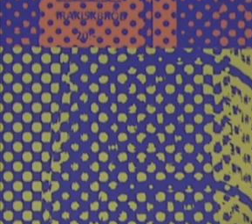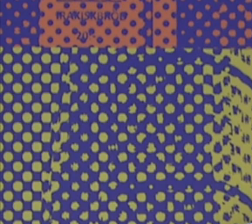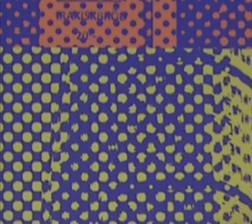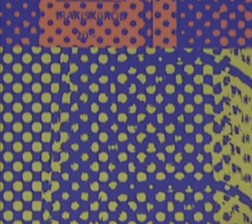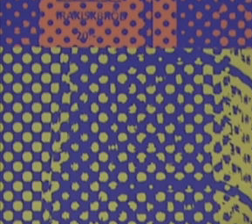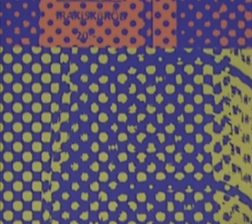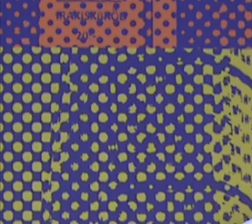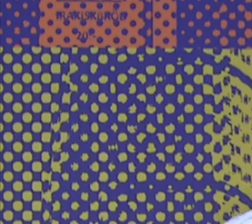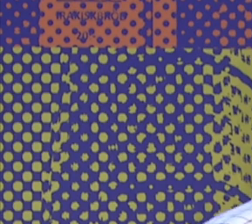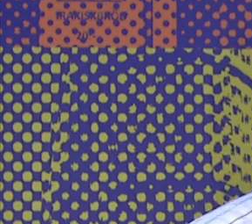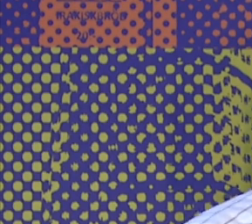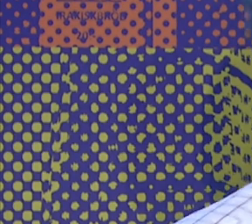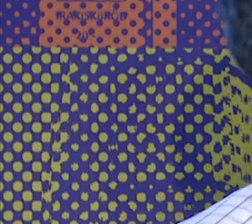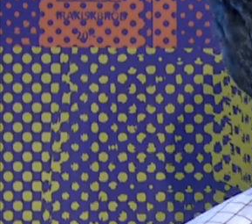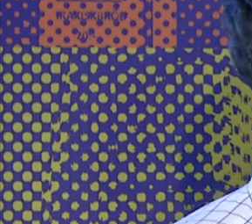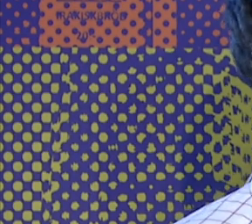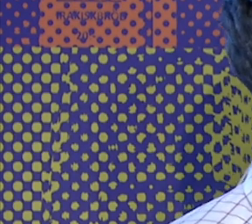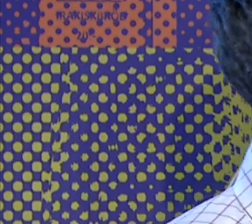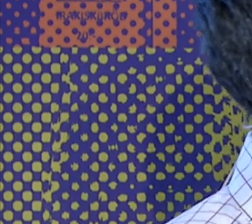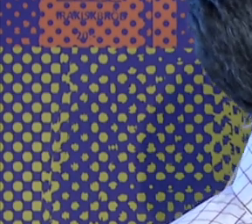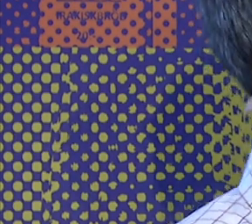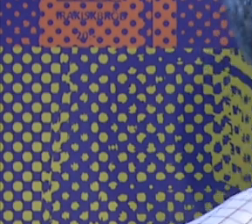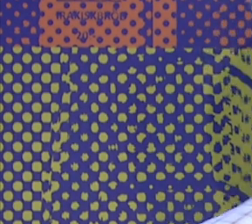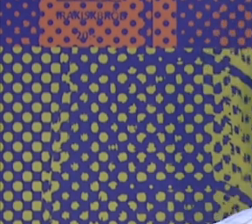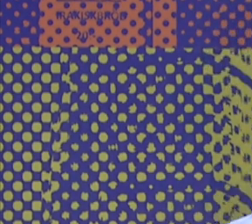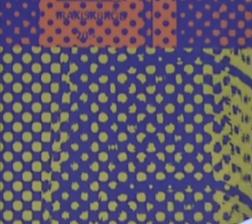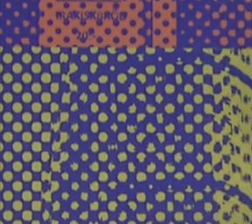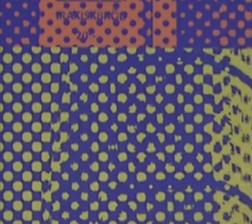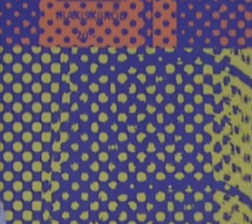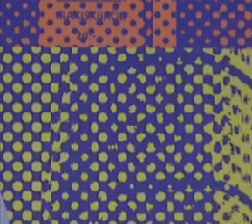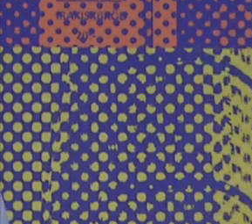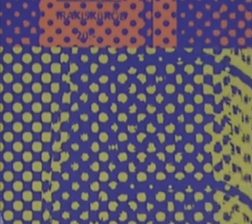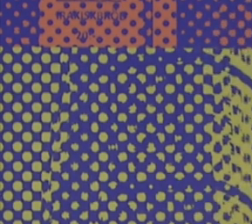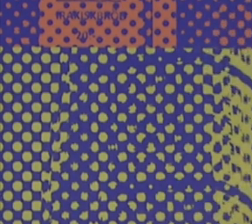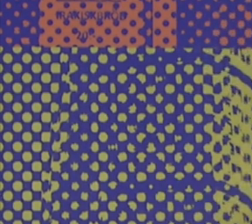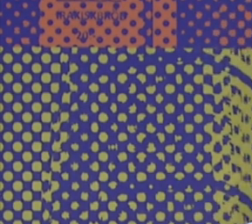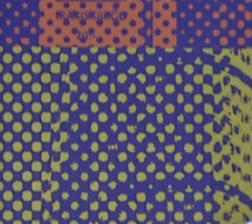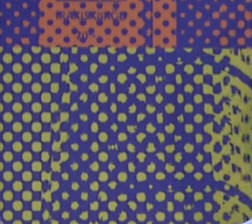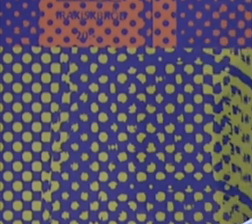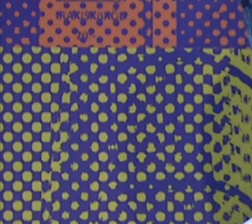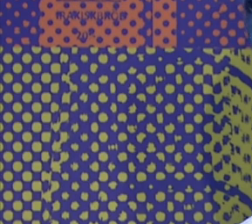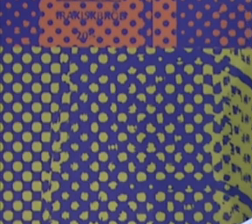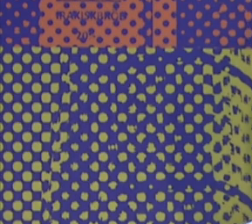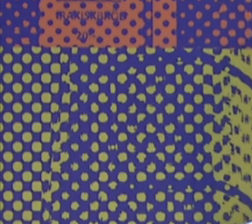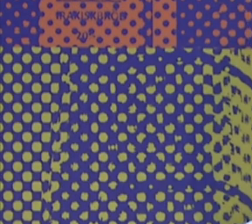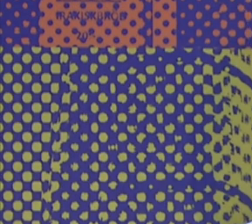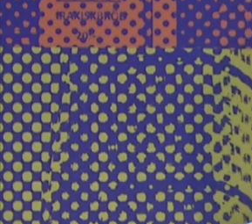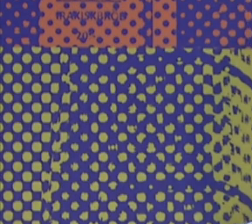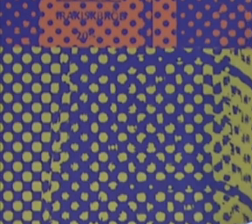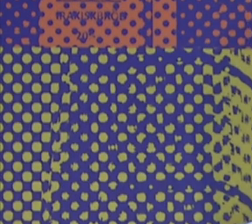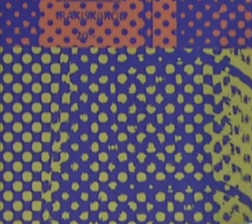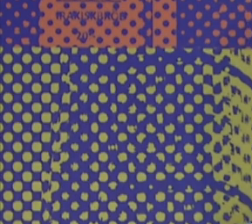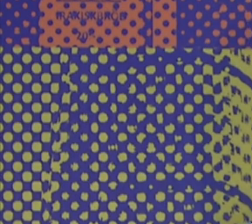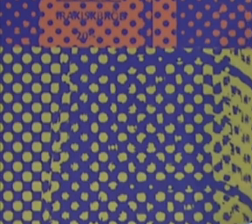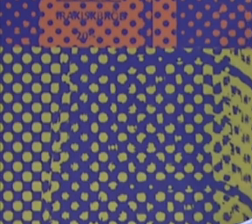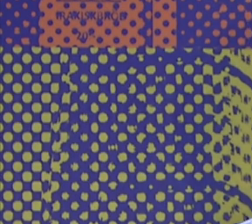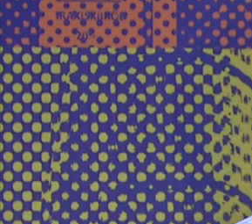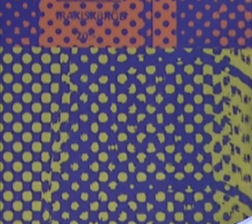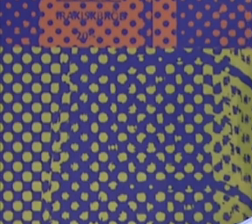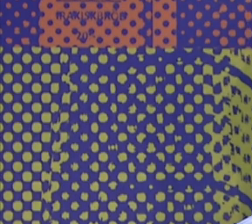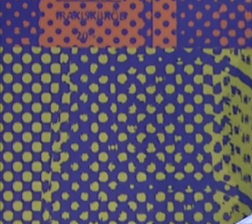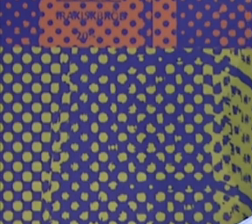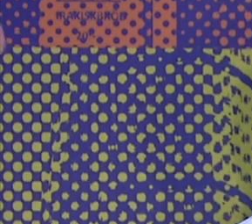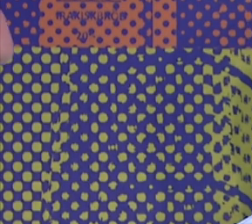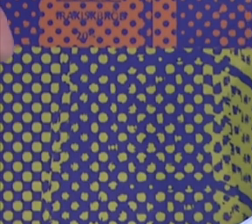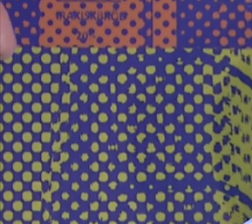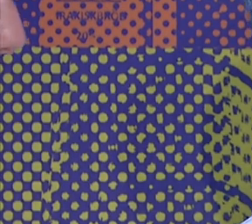men de skapar också ett starkt nätverk från början som hjälper till när man ska rota sig här och få trivas